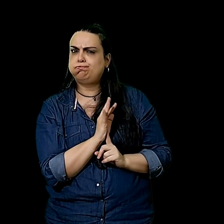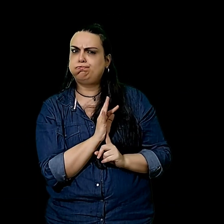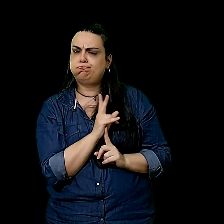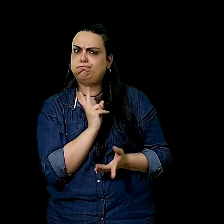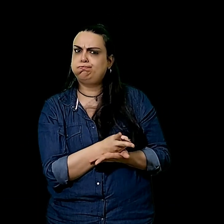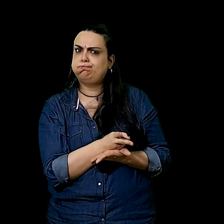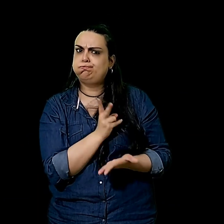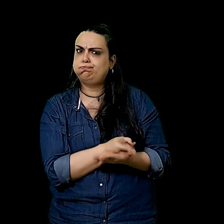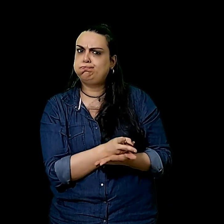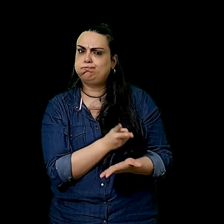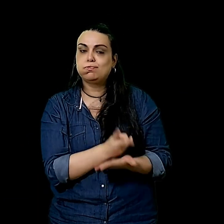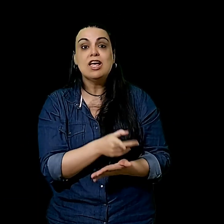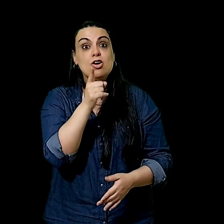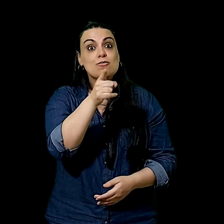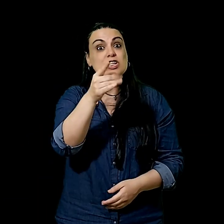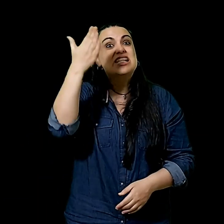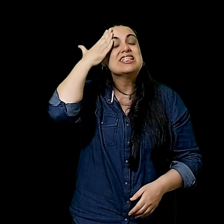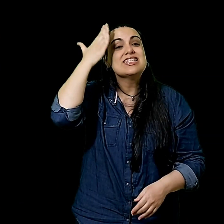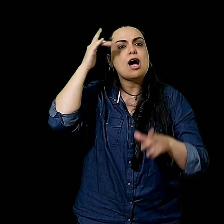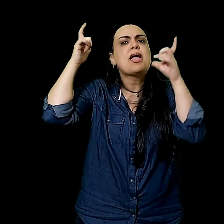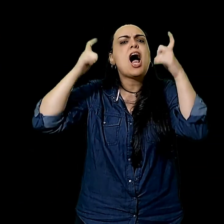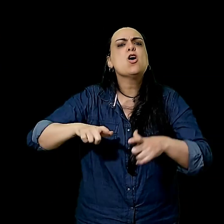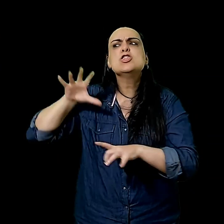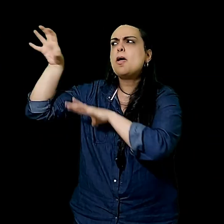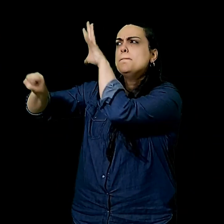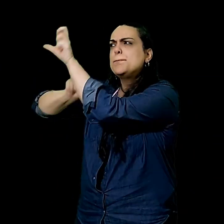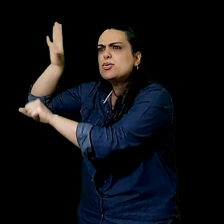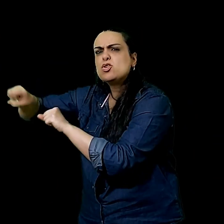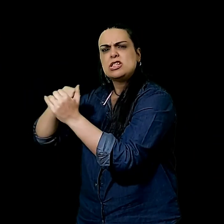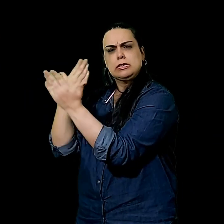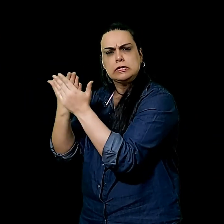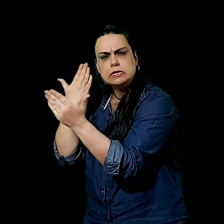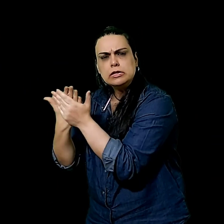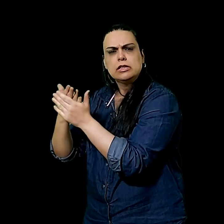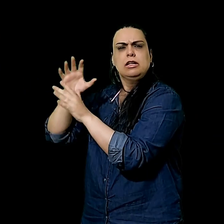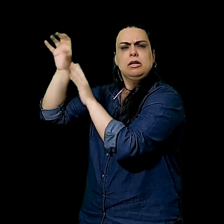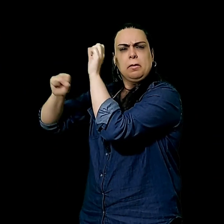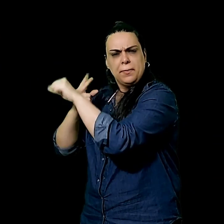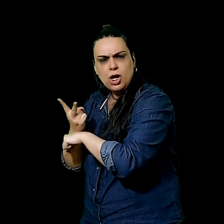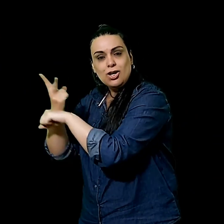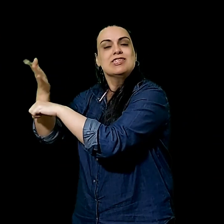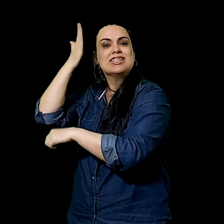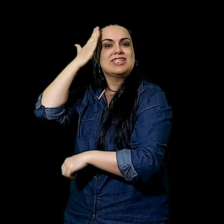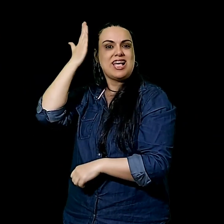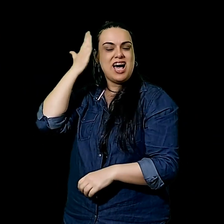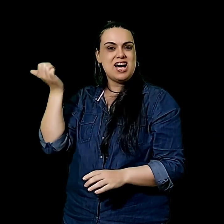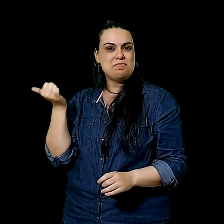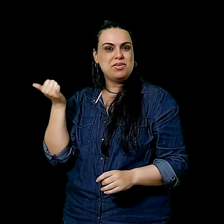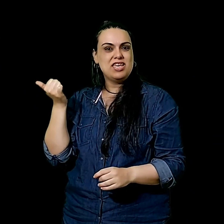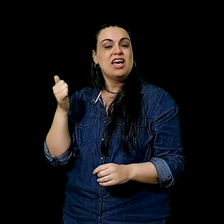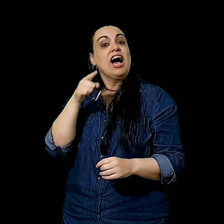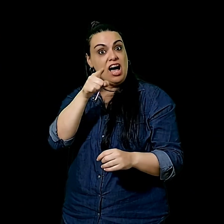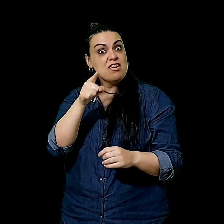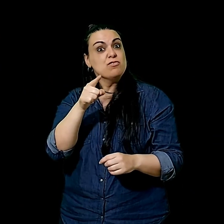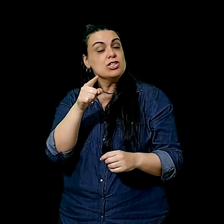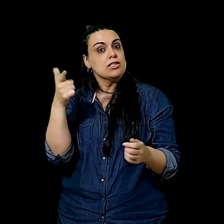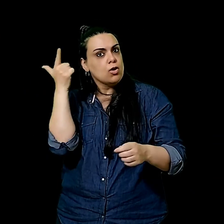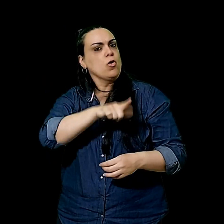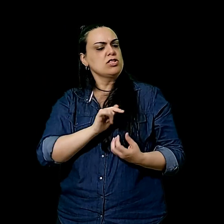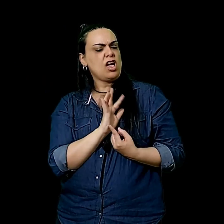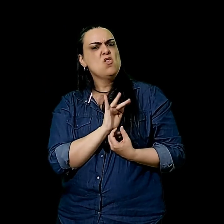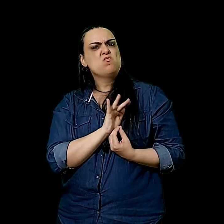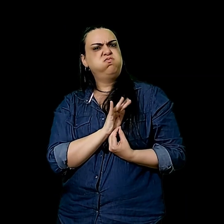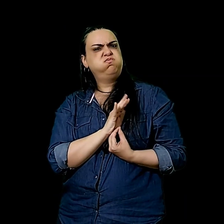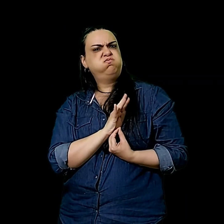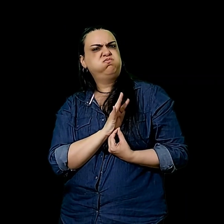lenha, oh glória a Deus, aí você não tem só a possibilidade de manter, mas também de determinar a altura do fogo,